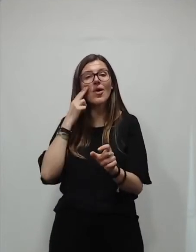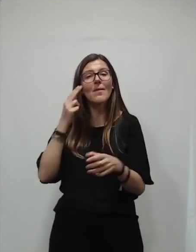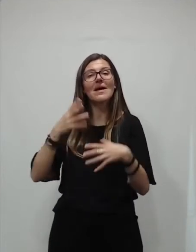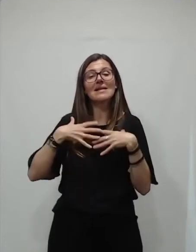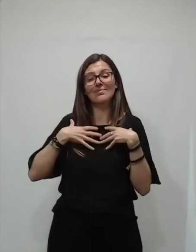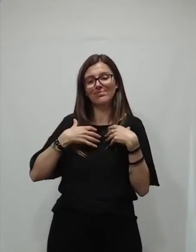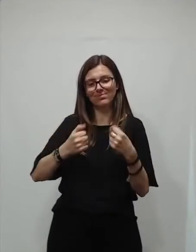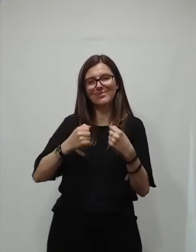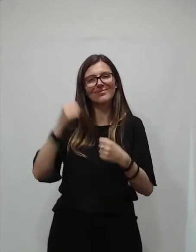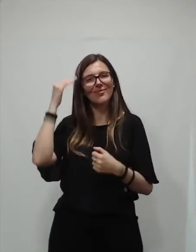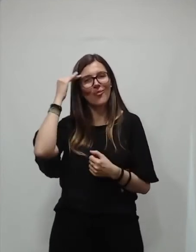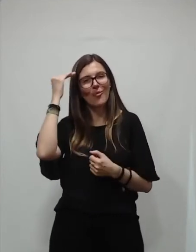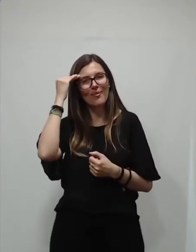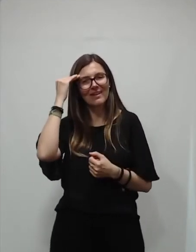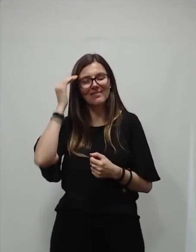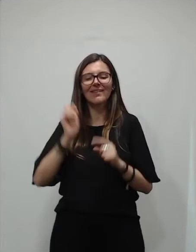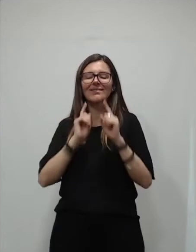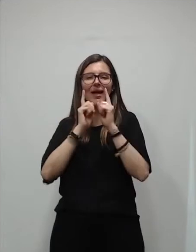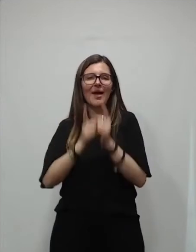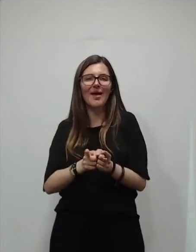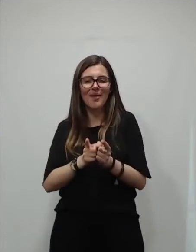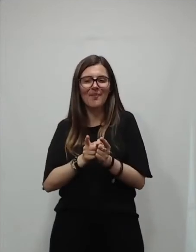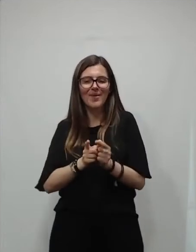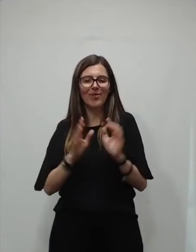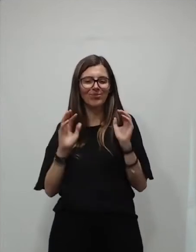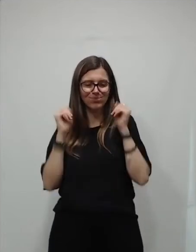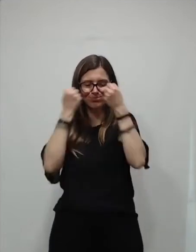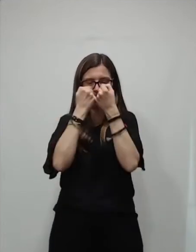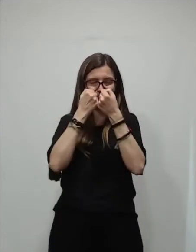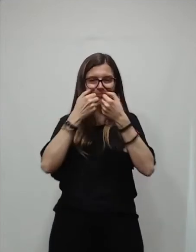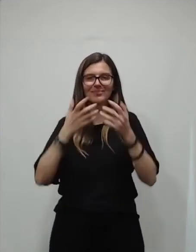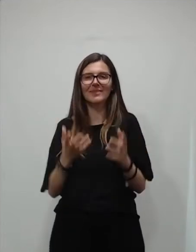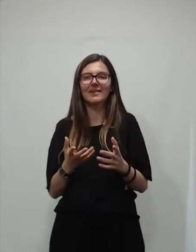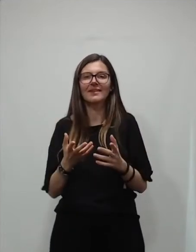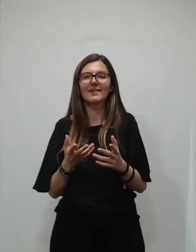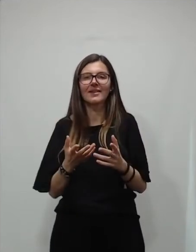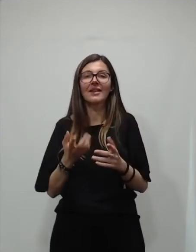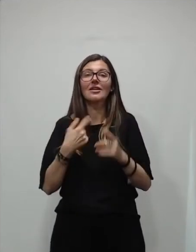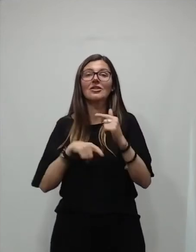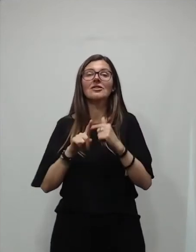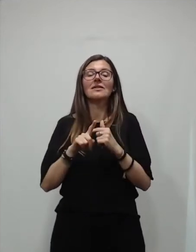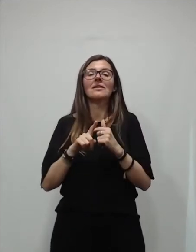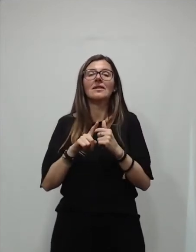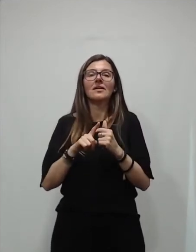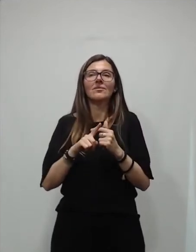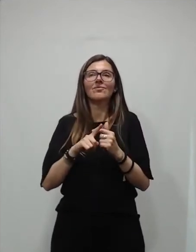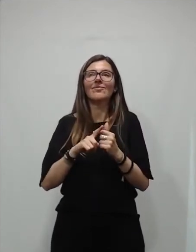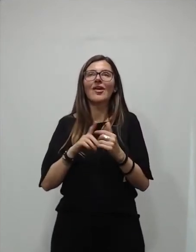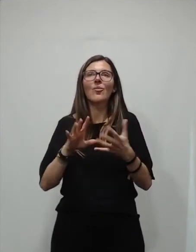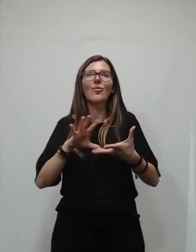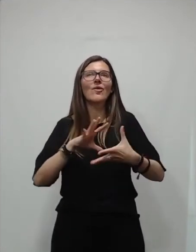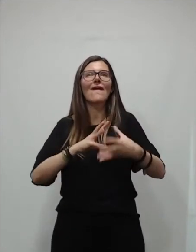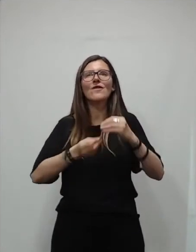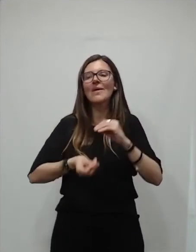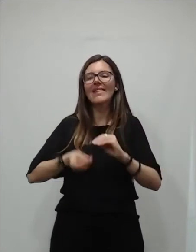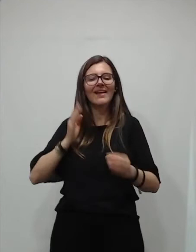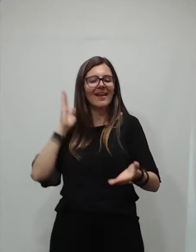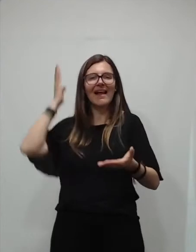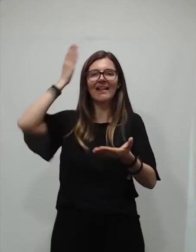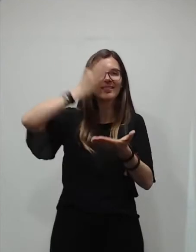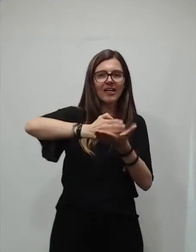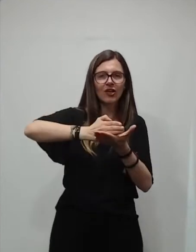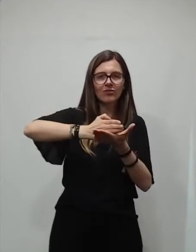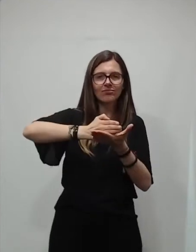claro, se establece una medida de seguridad, o sea, un castigo de por vida a ese